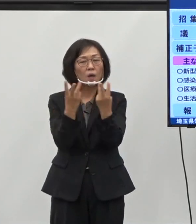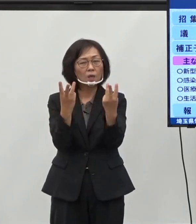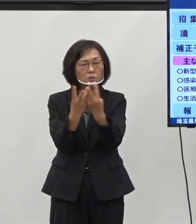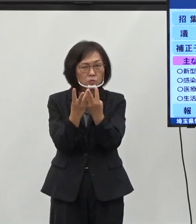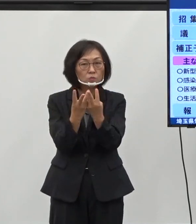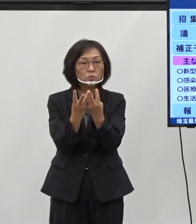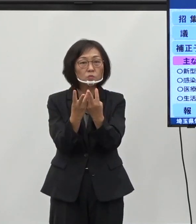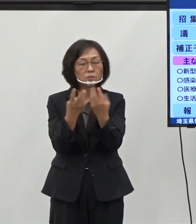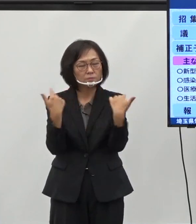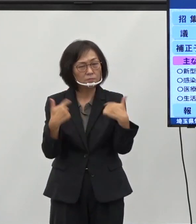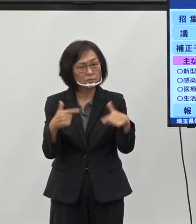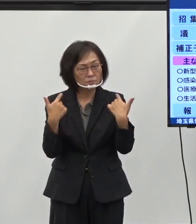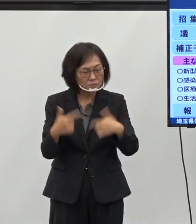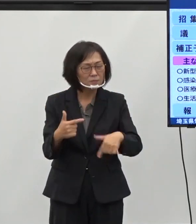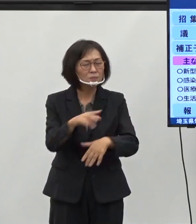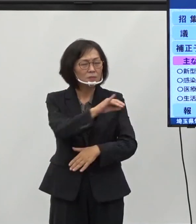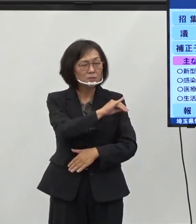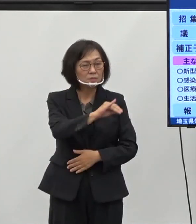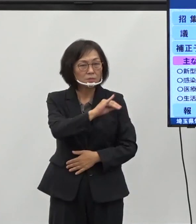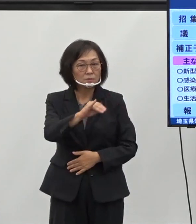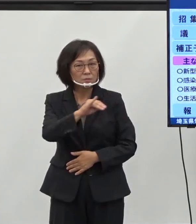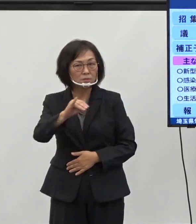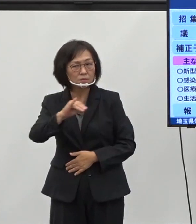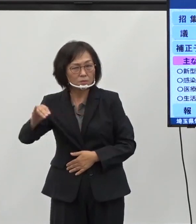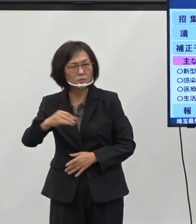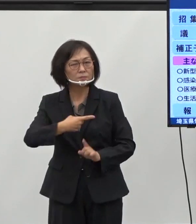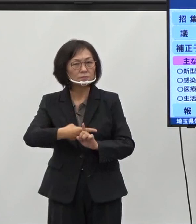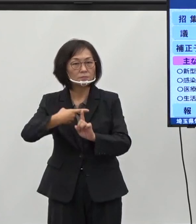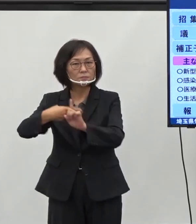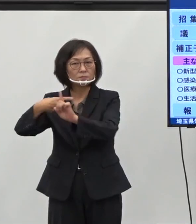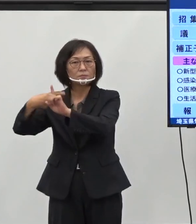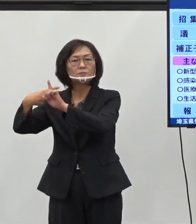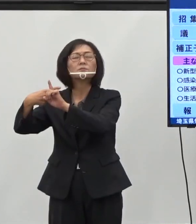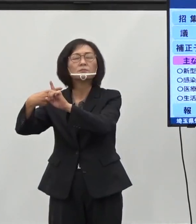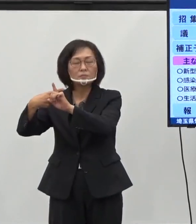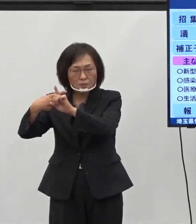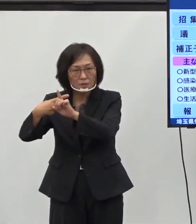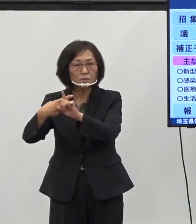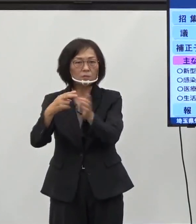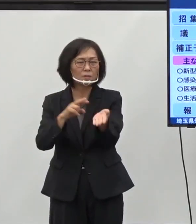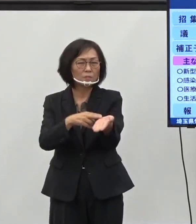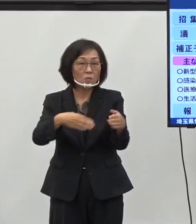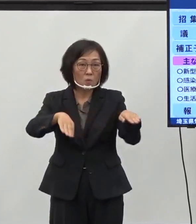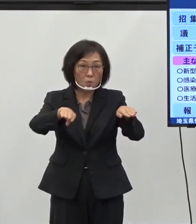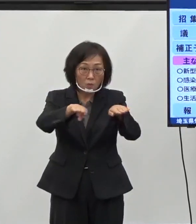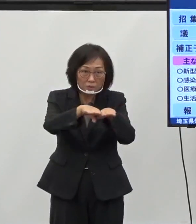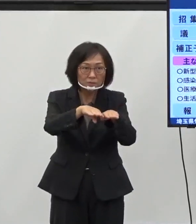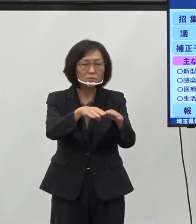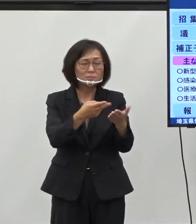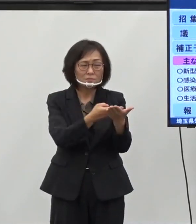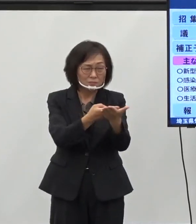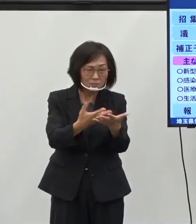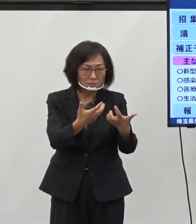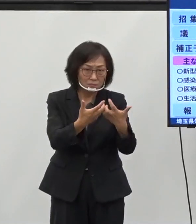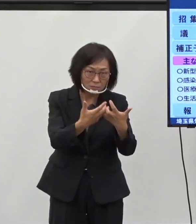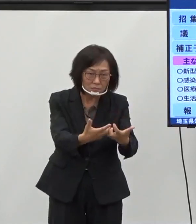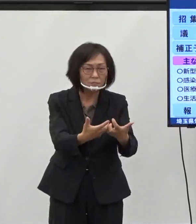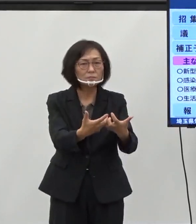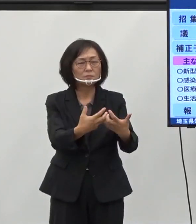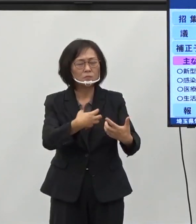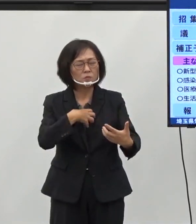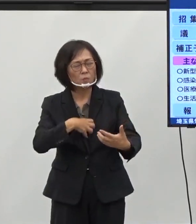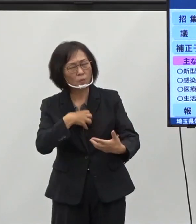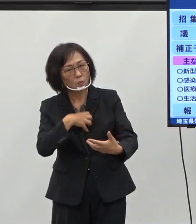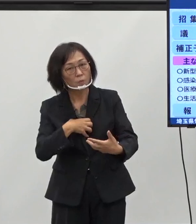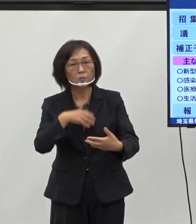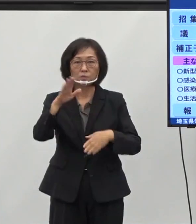日が続いており、医療提供体制の逼迫、極めて深刻な状況にあ